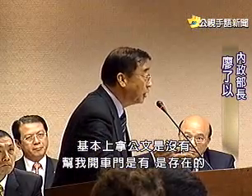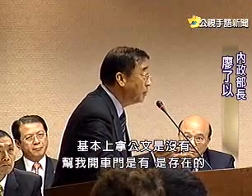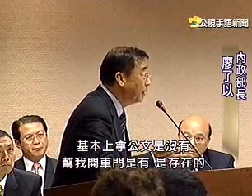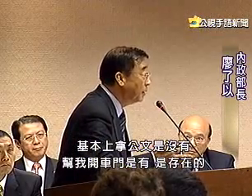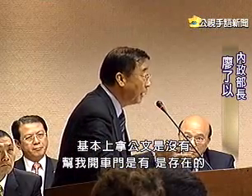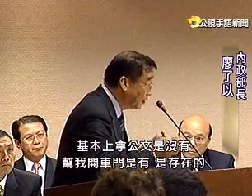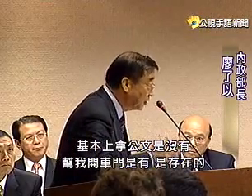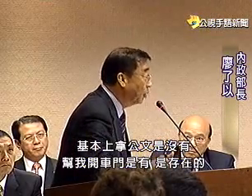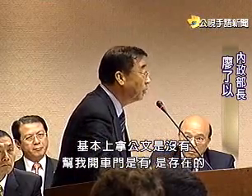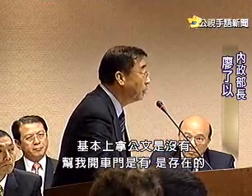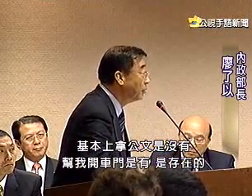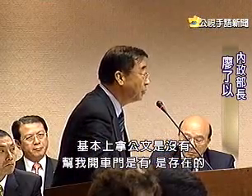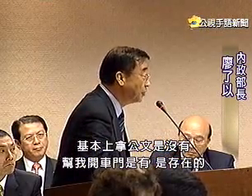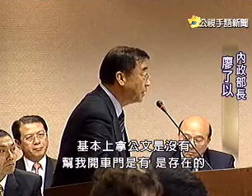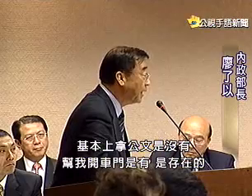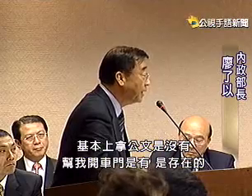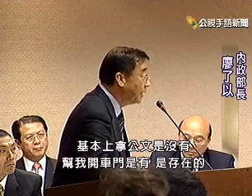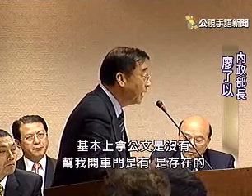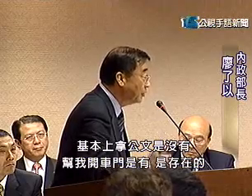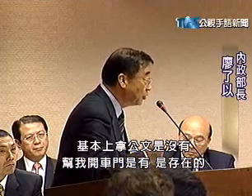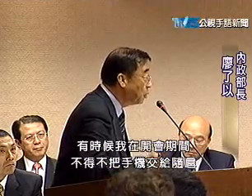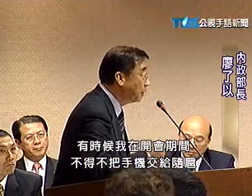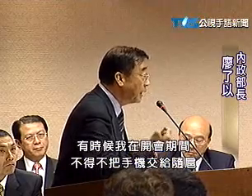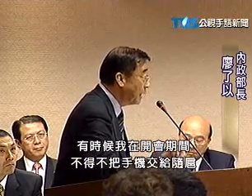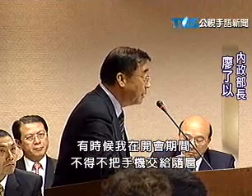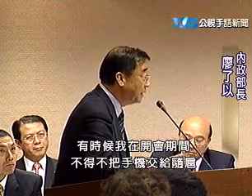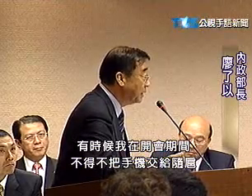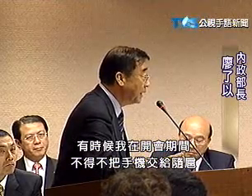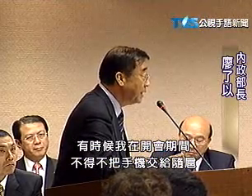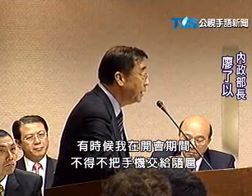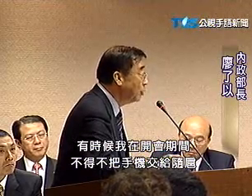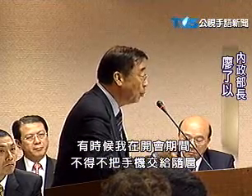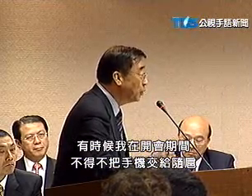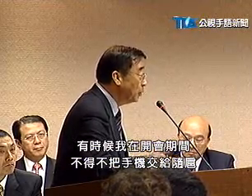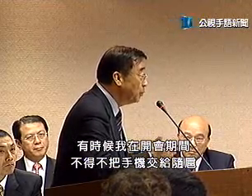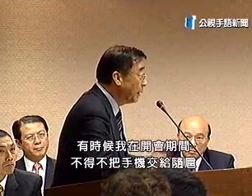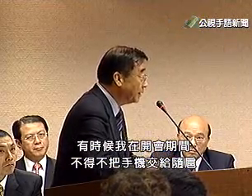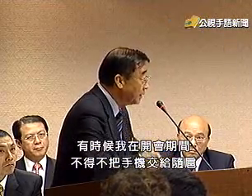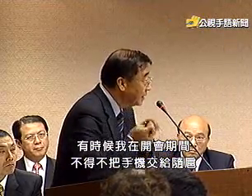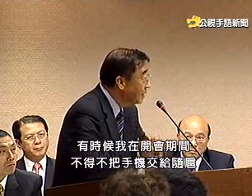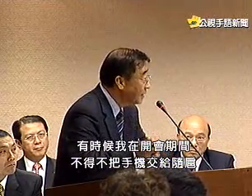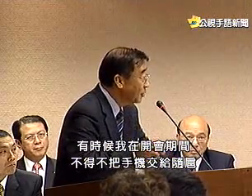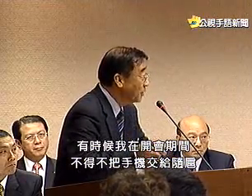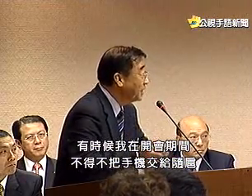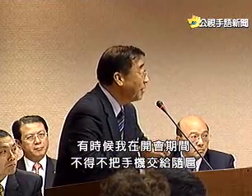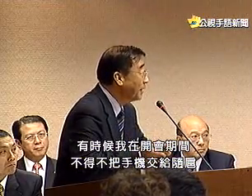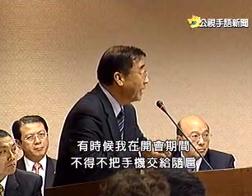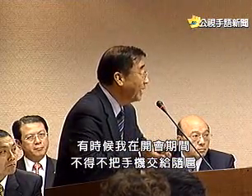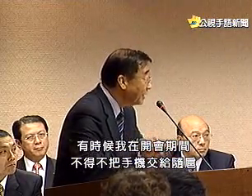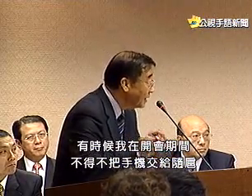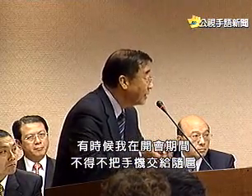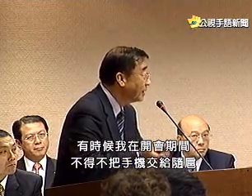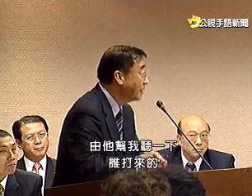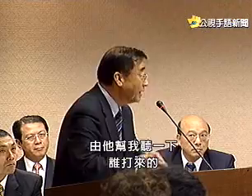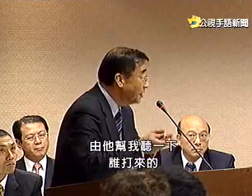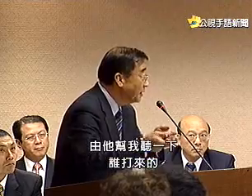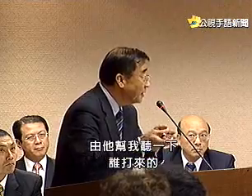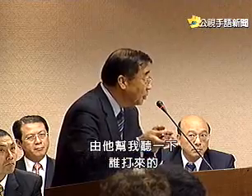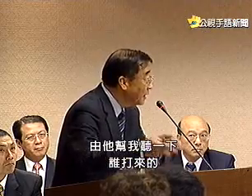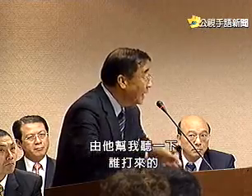门还是有， 是有， 是存在。 对， 那 接电话当然要。 在开会期间， 对， 我不得不把手机交给他。 对， 那是由他来